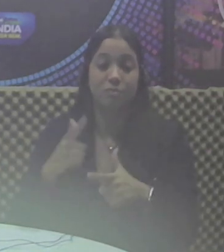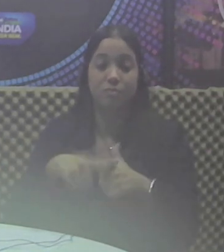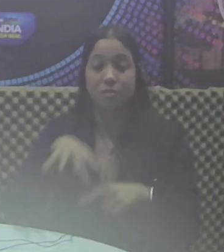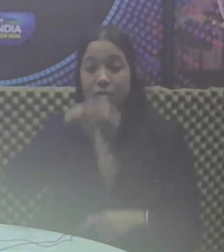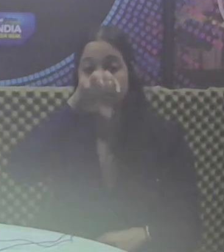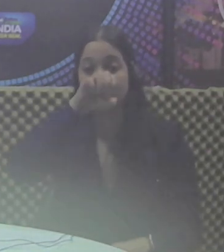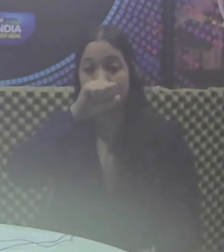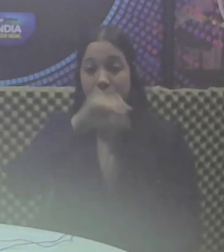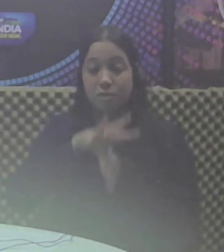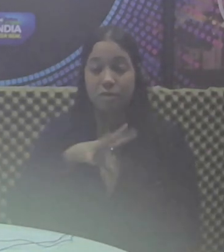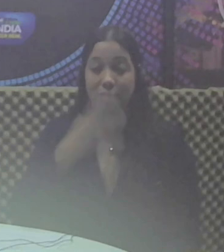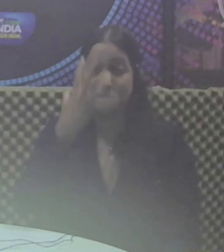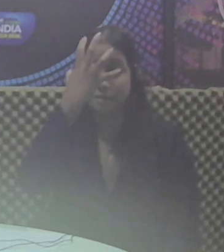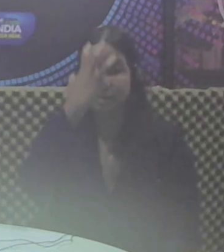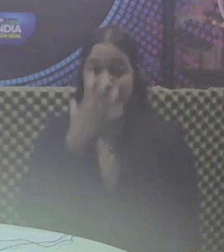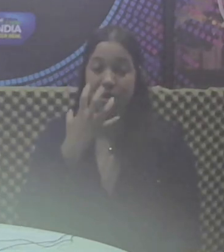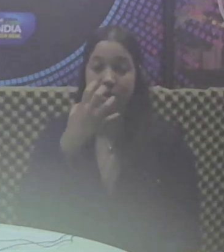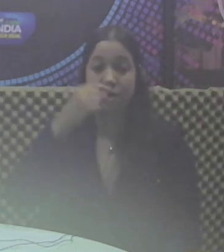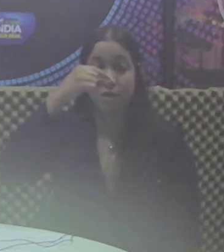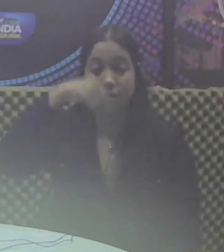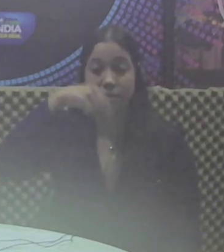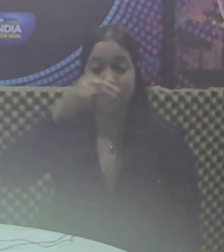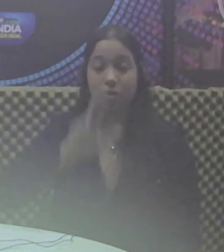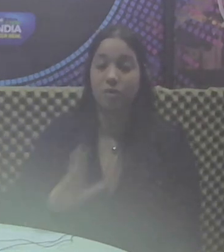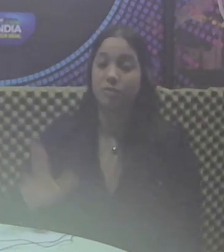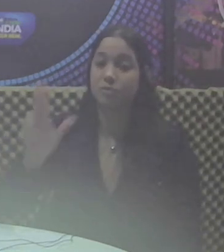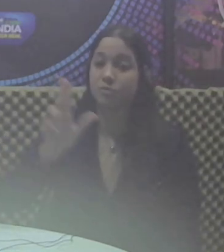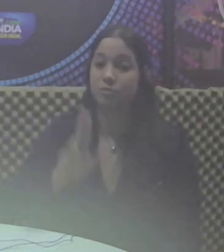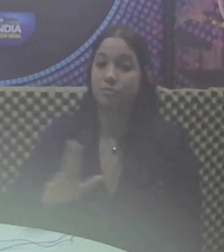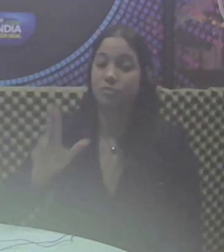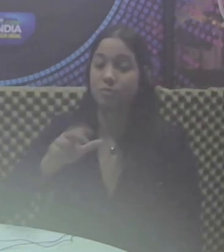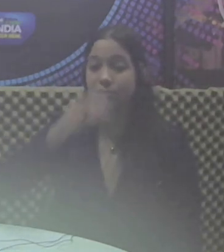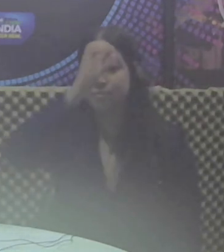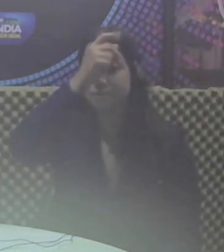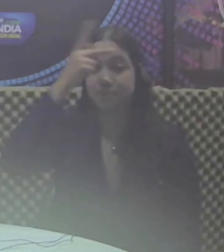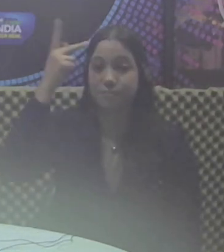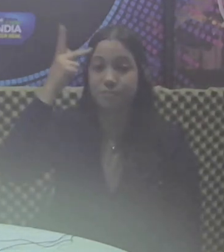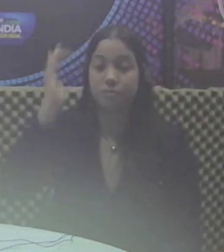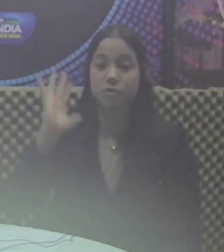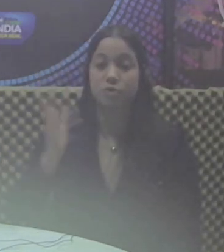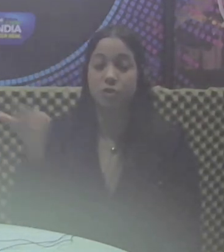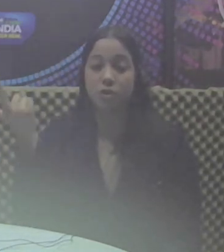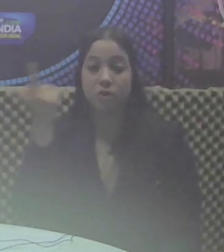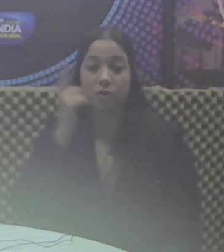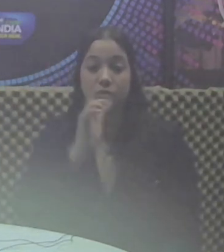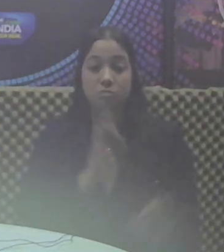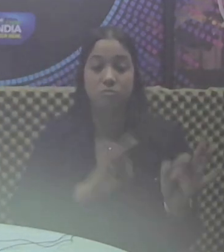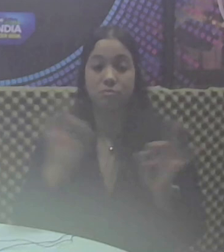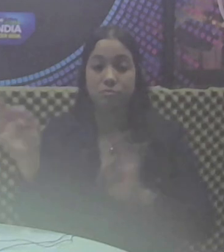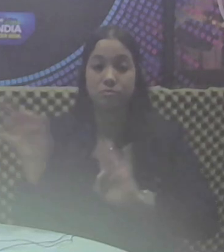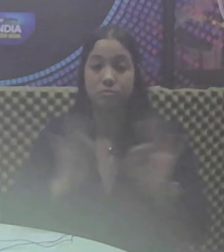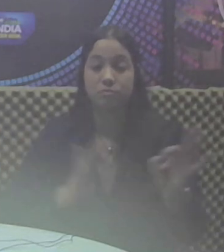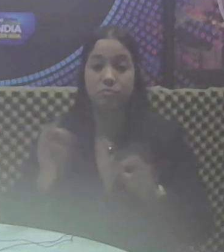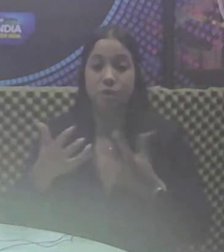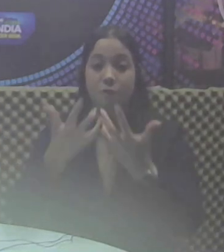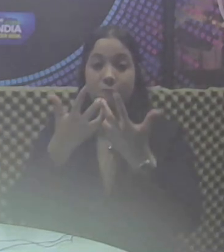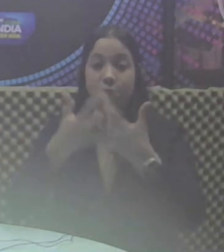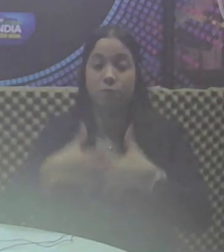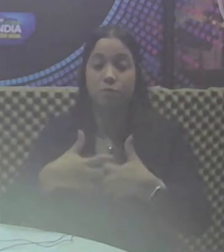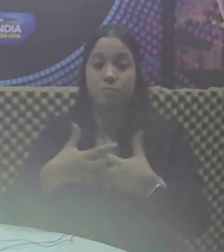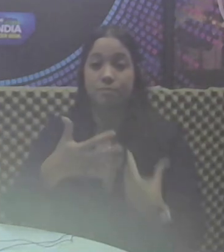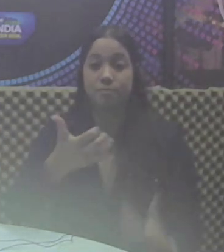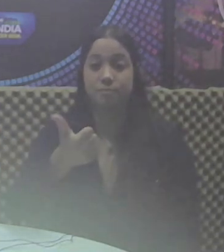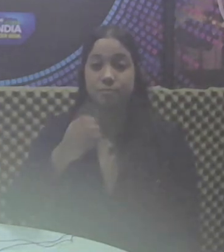respiratória aguda grave e gripal em Uberlândia, a Prefeitura já providenciou a montagem e funcionamento de